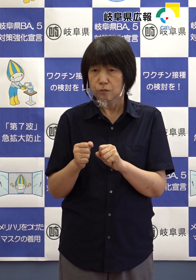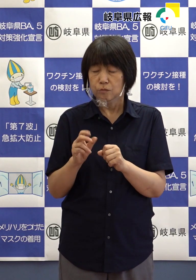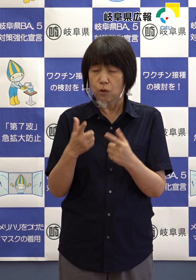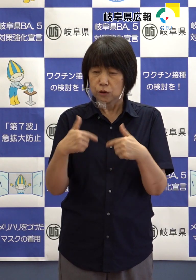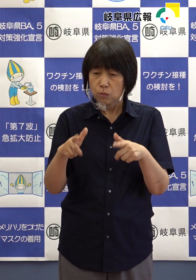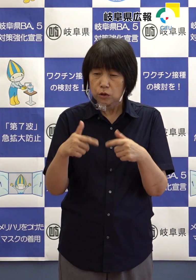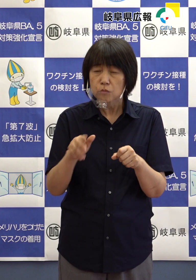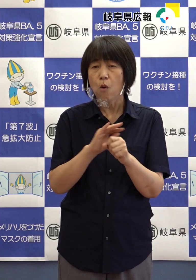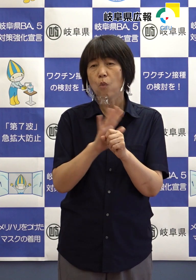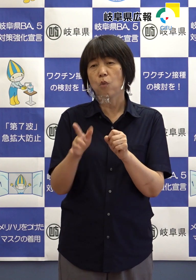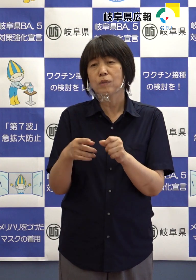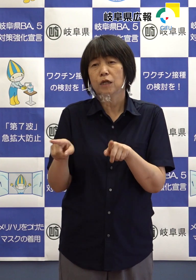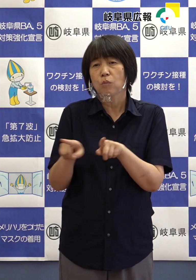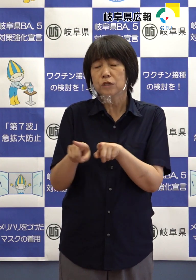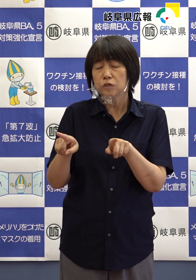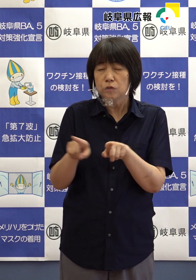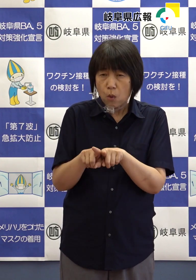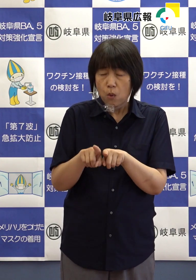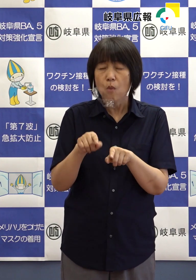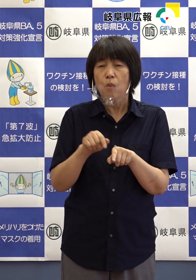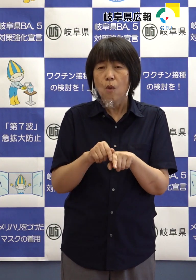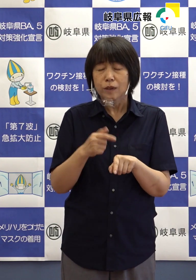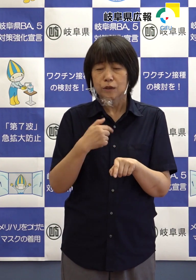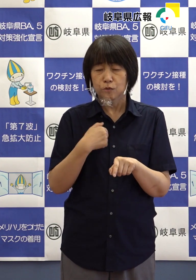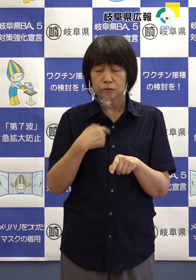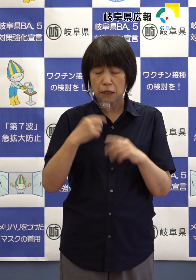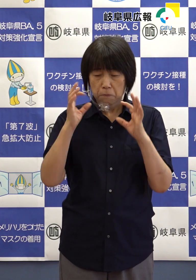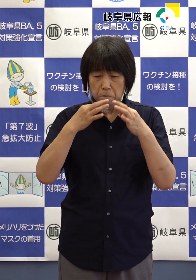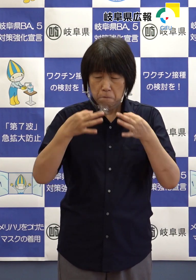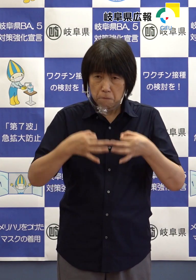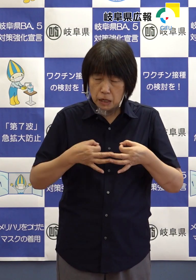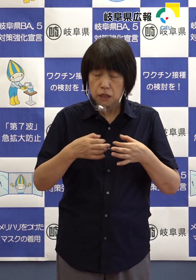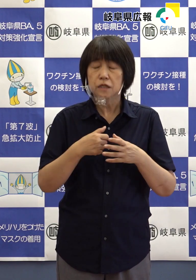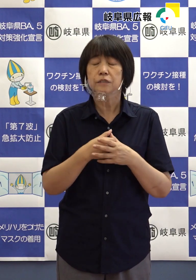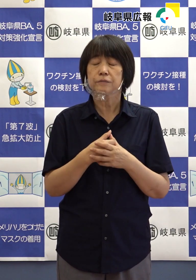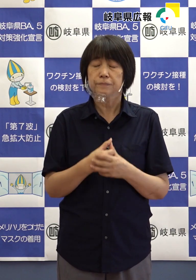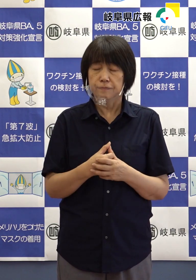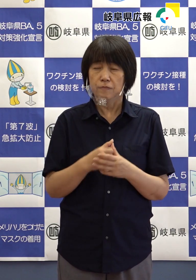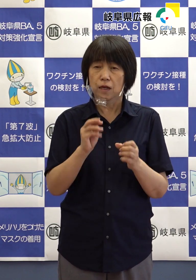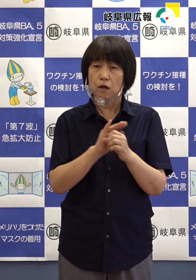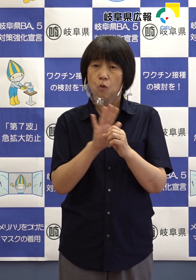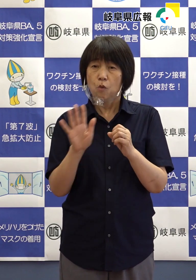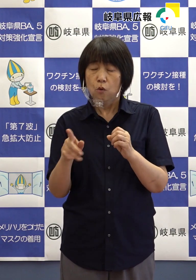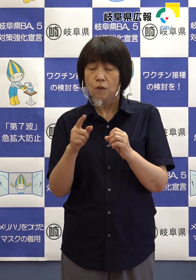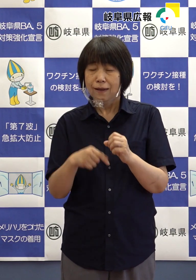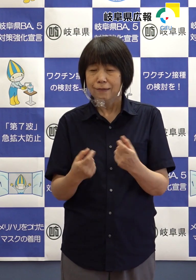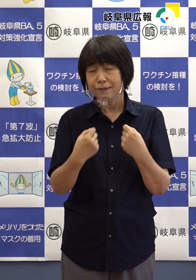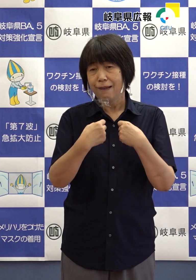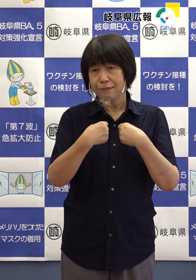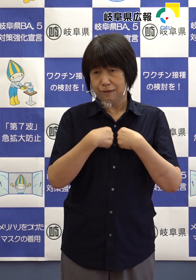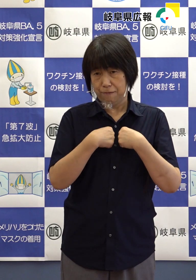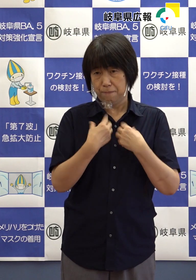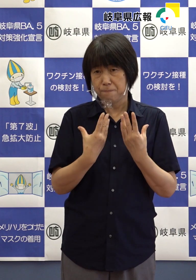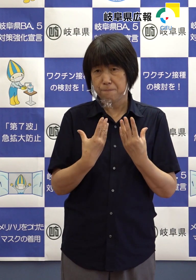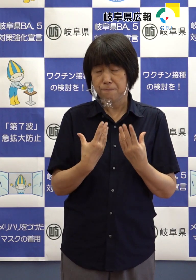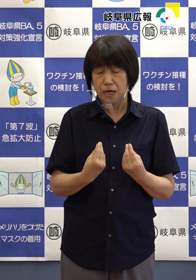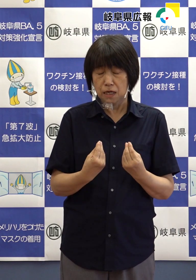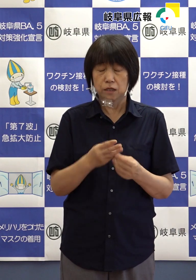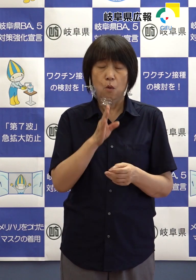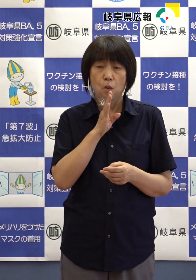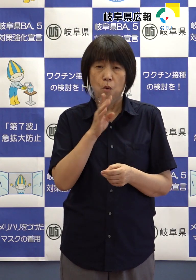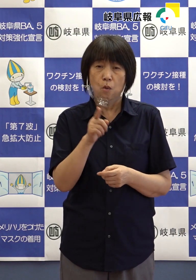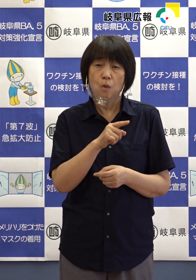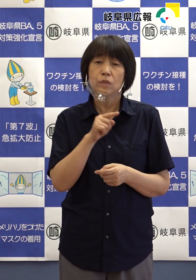ねあのお一人お一人で認識いただいてそしてその混乱にあの完成することによってご本人